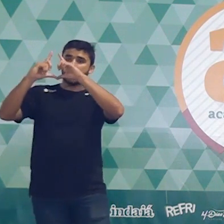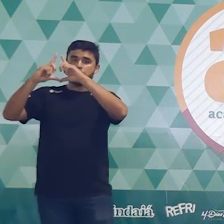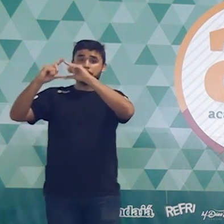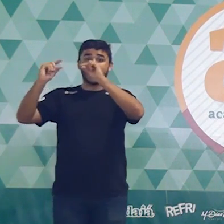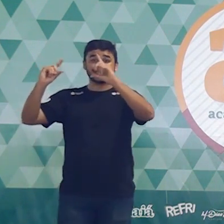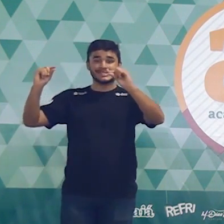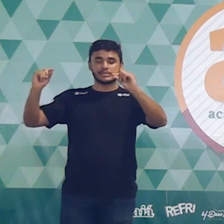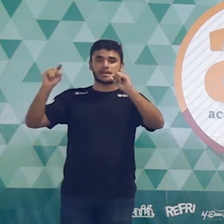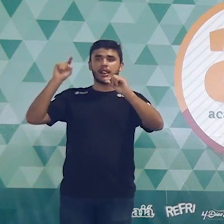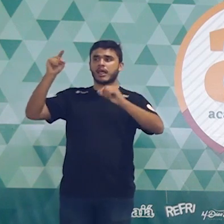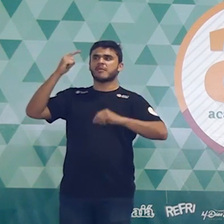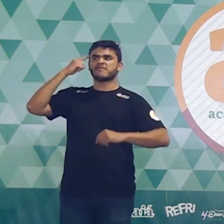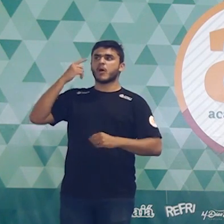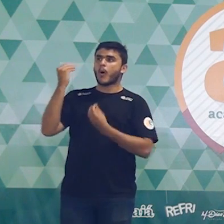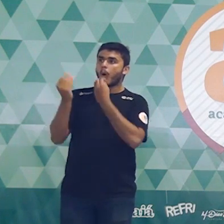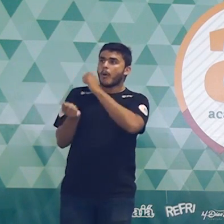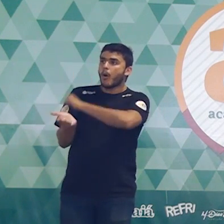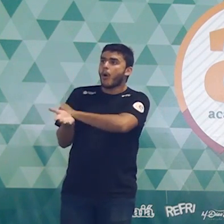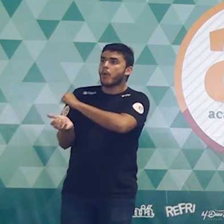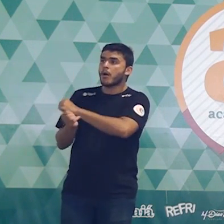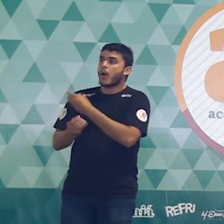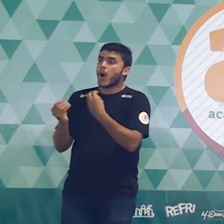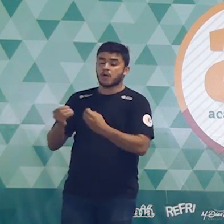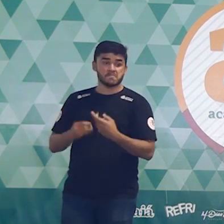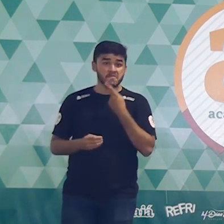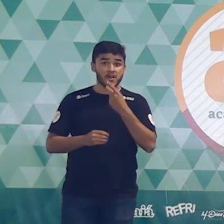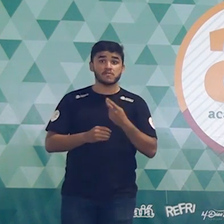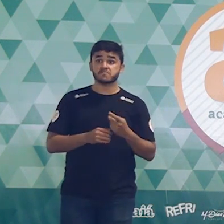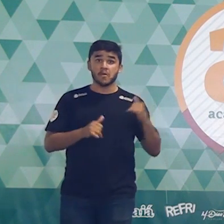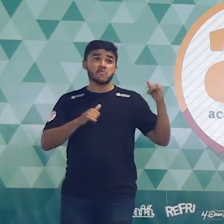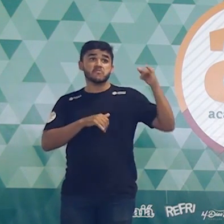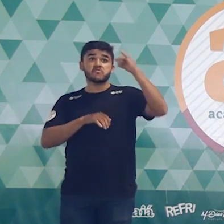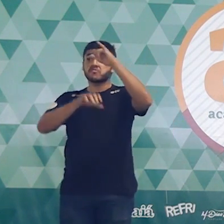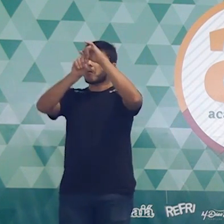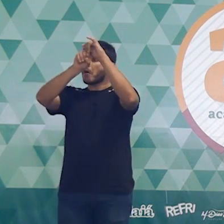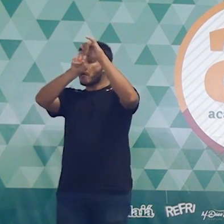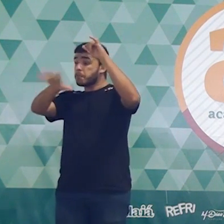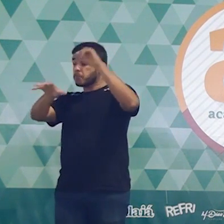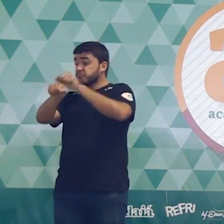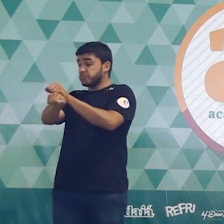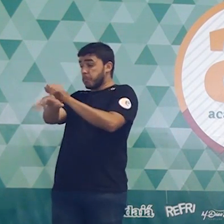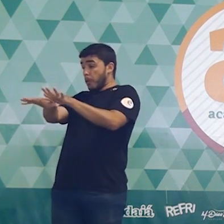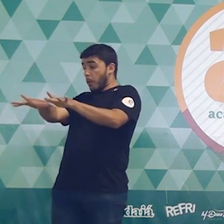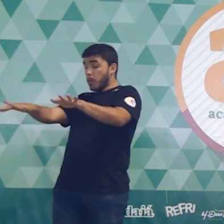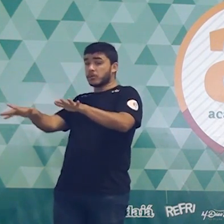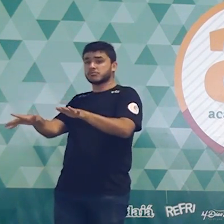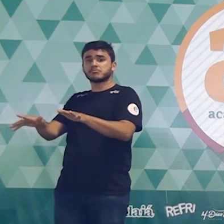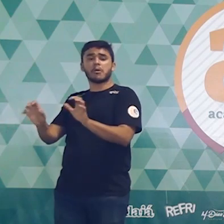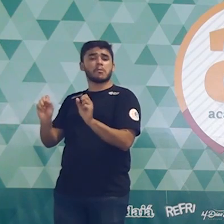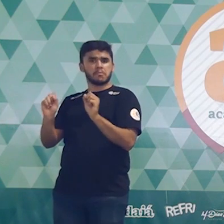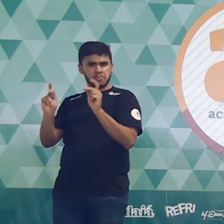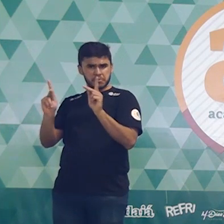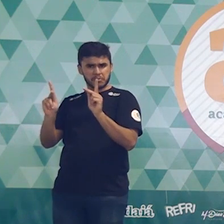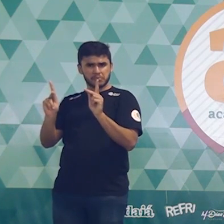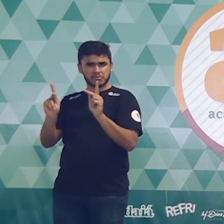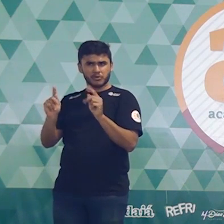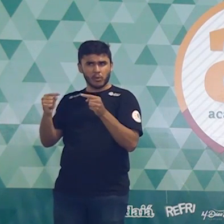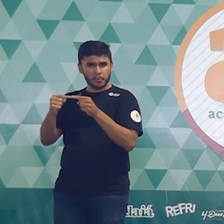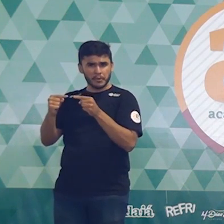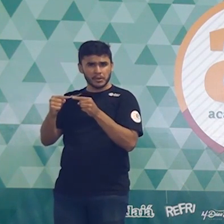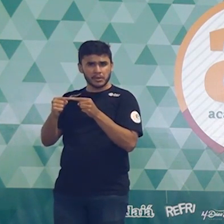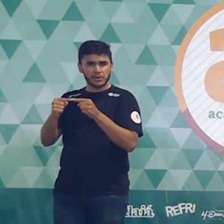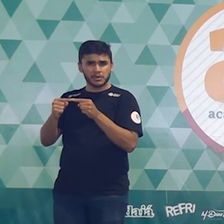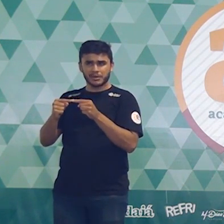ok. Se ele disser, tá certo, que o certo é todo mundo andar armado e sair trocando bala contra a violência, tá